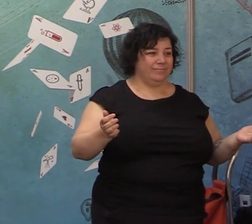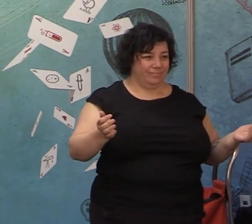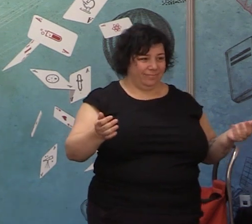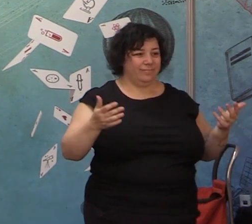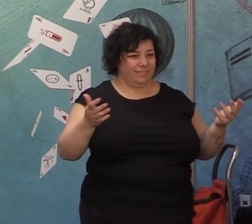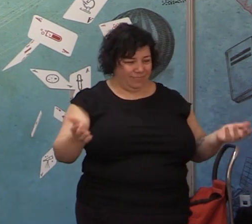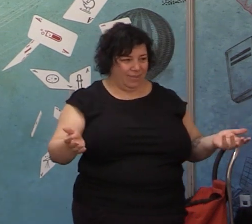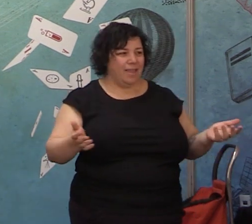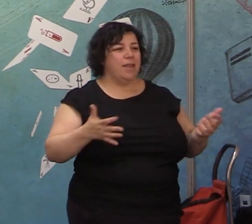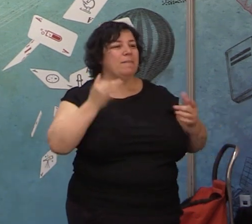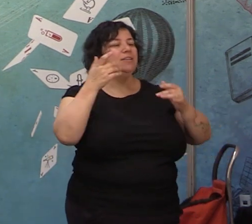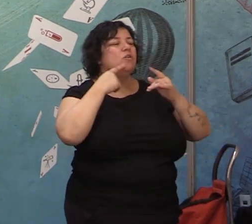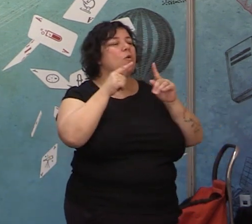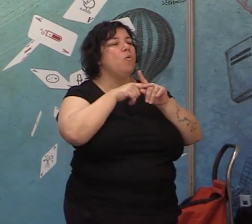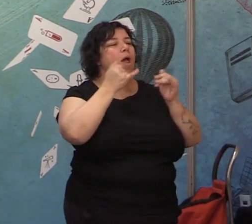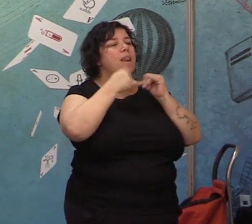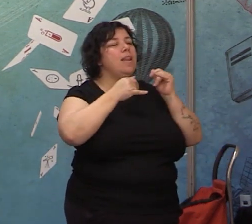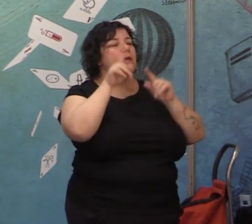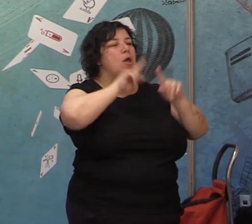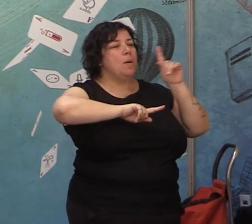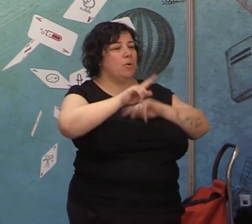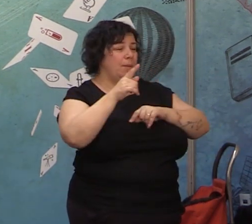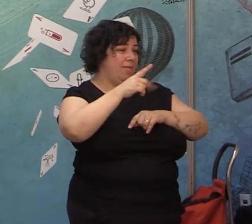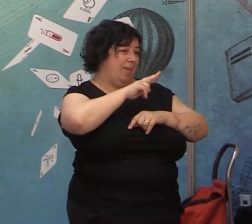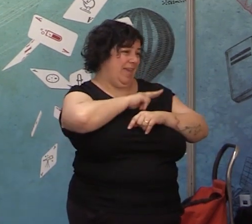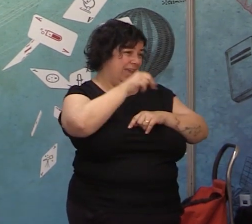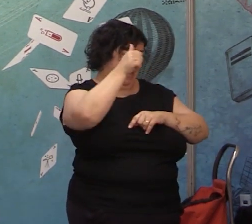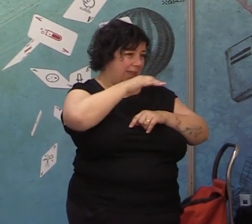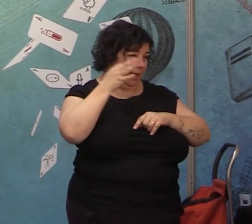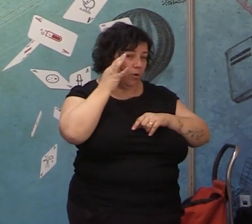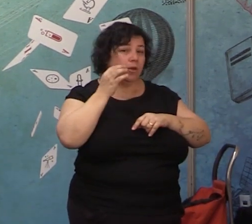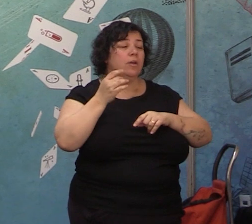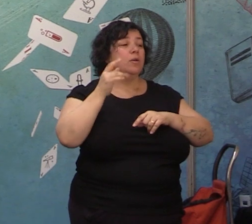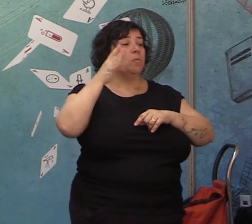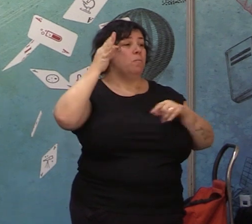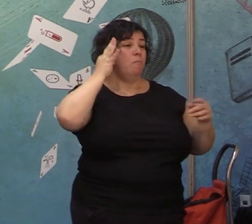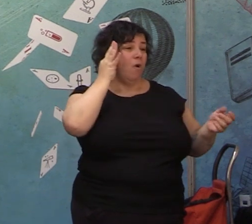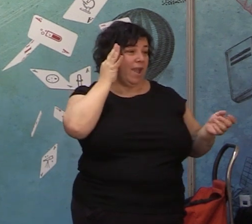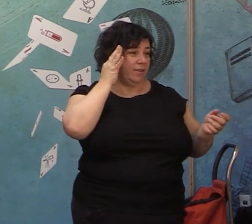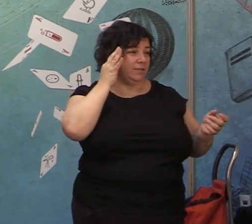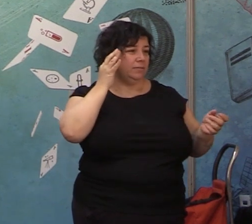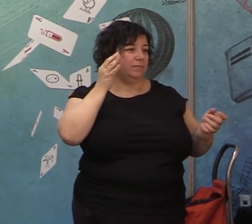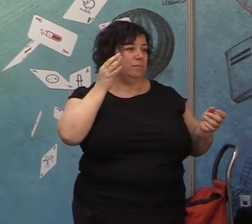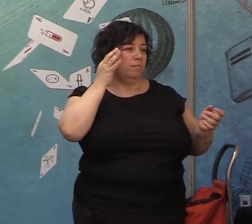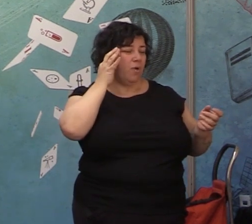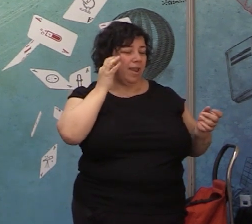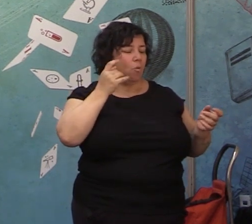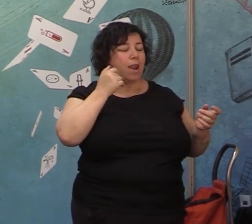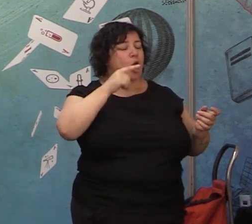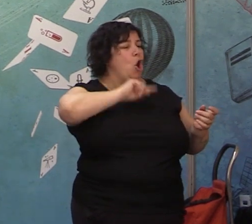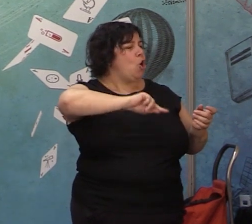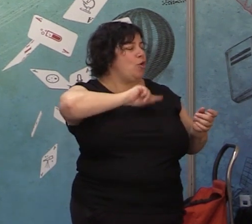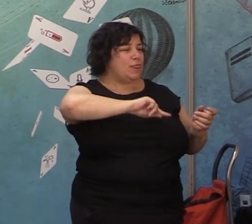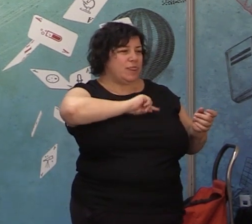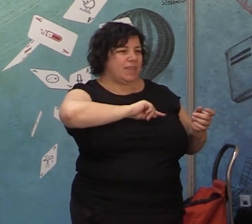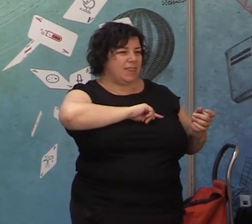Más brecha de género. ¿Qué problema tenemos aquí? Que las mujeres todavía no son conscientes